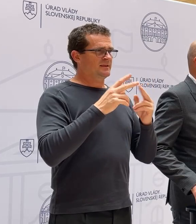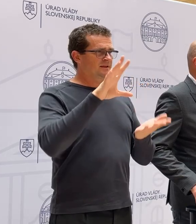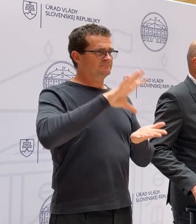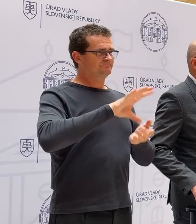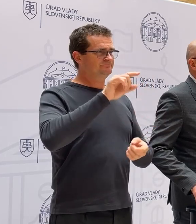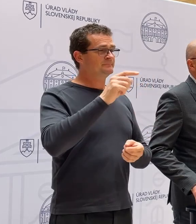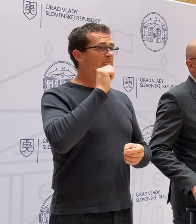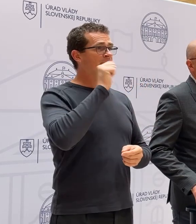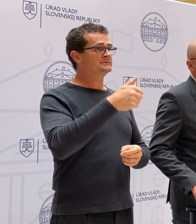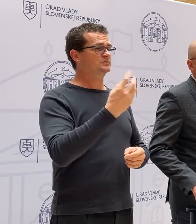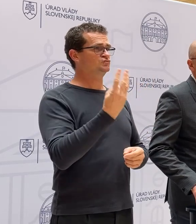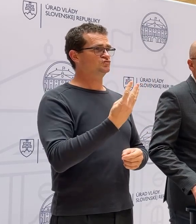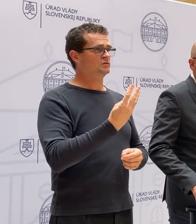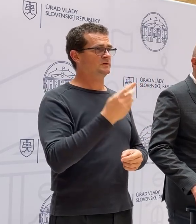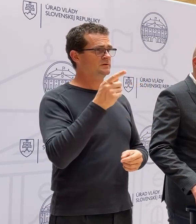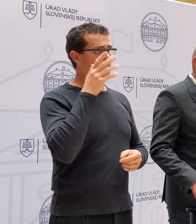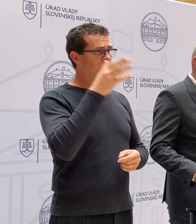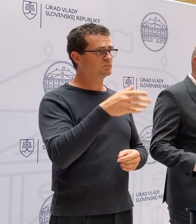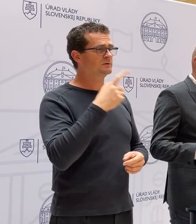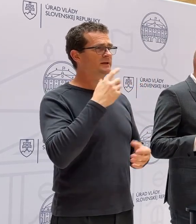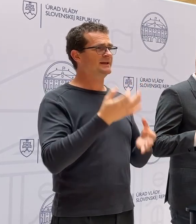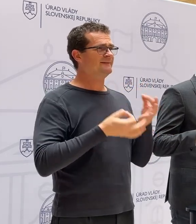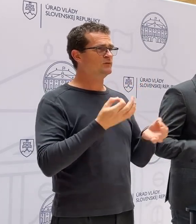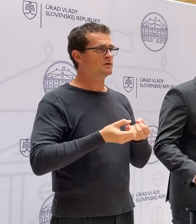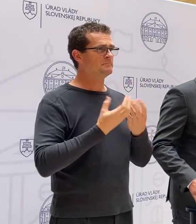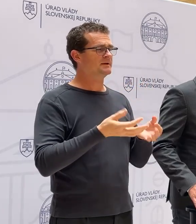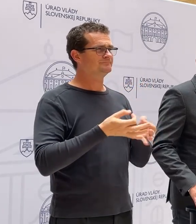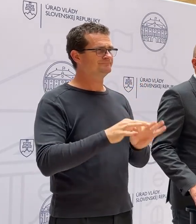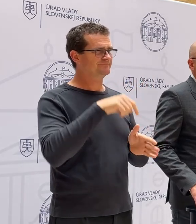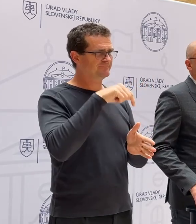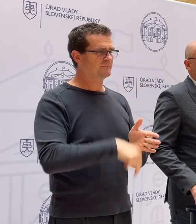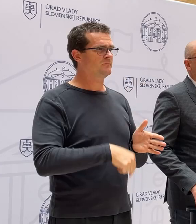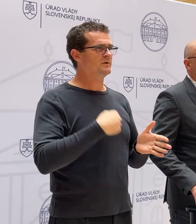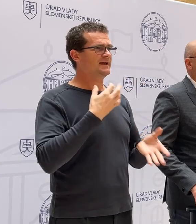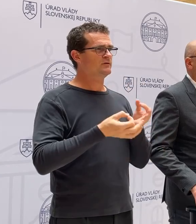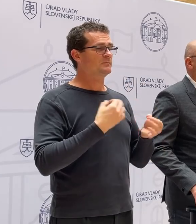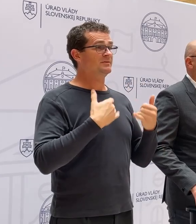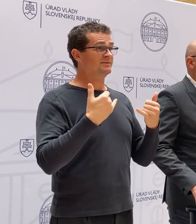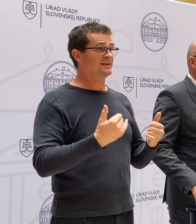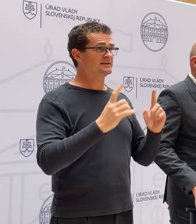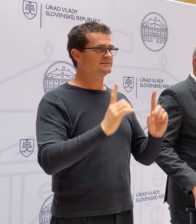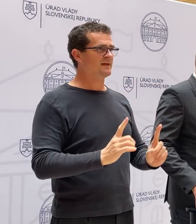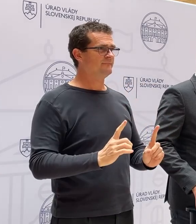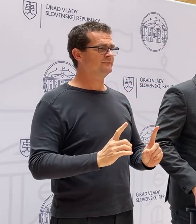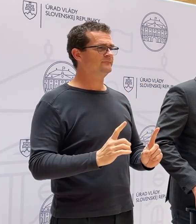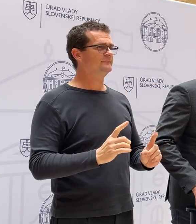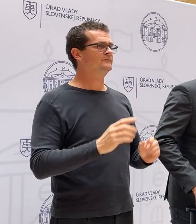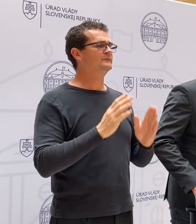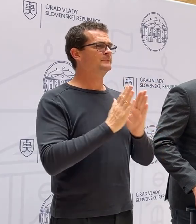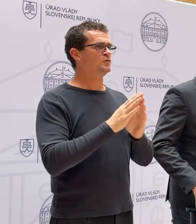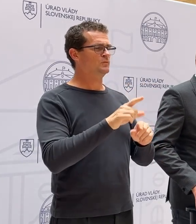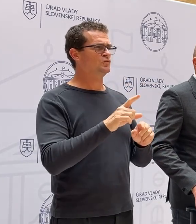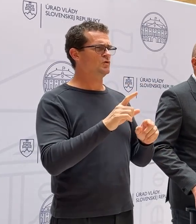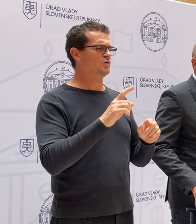Bude to zajtra o 16. hodine, kde vás budeme podrobne informovať o aktuálnom stave. Prosím vás, aj